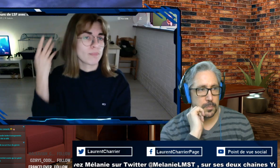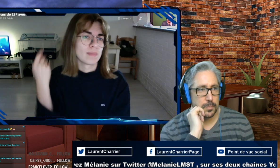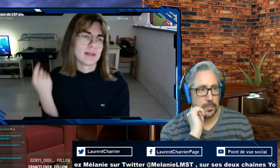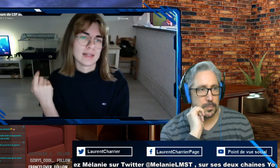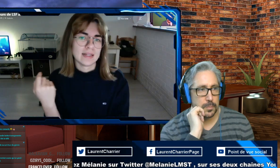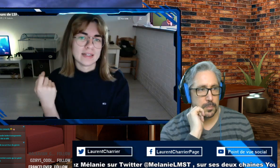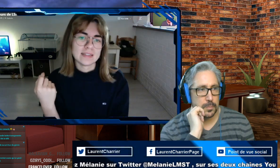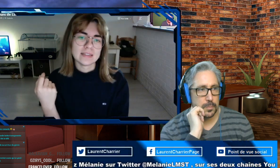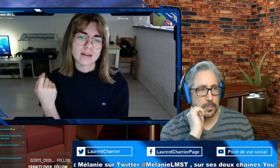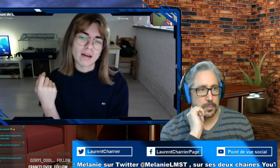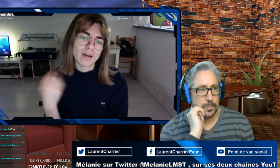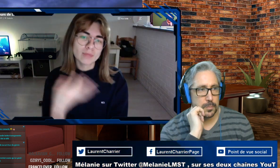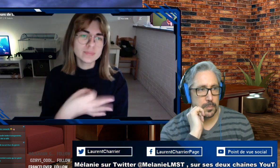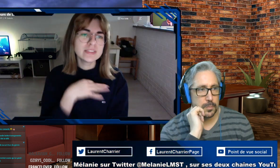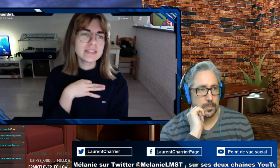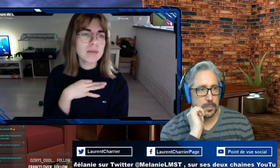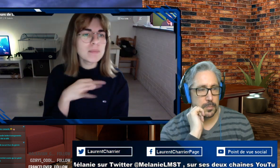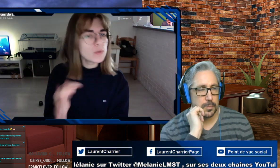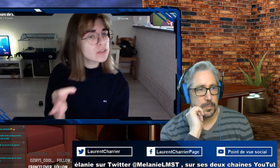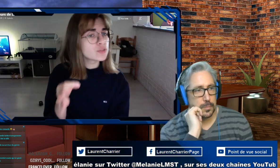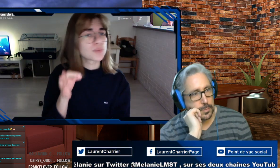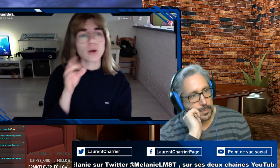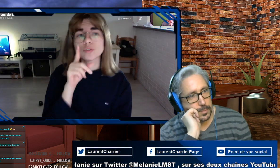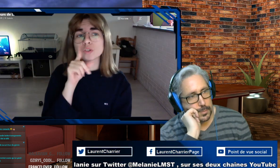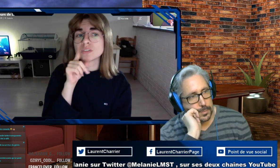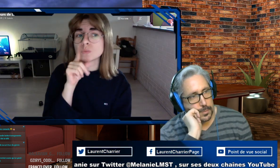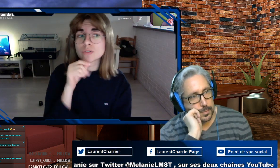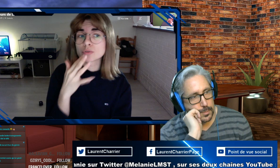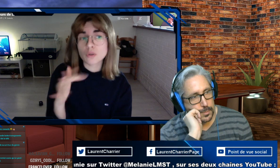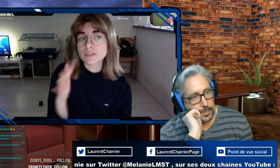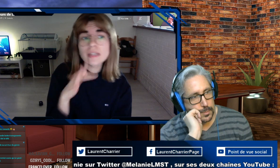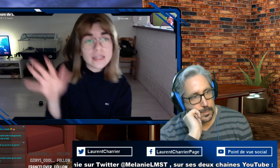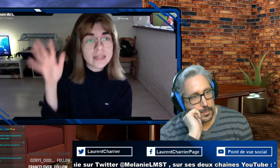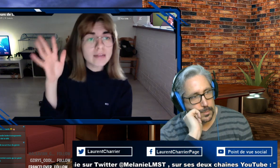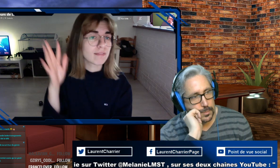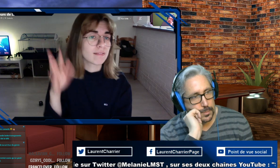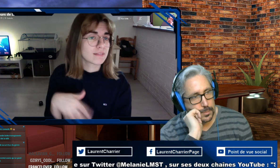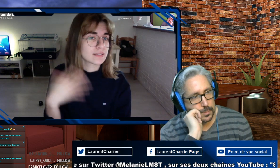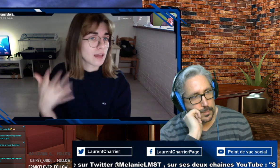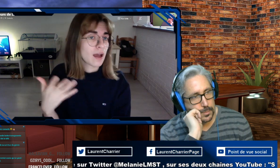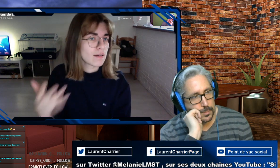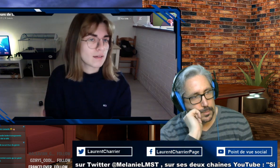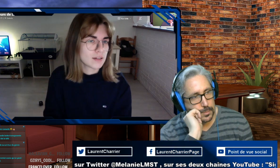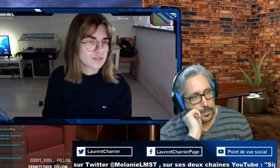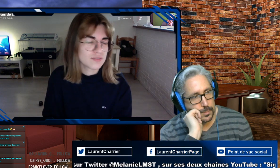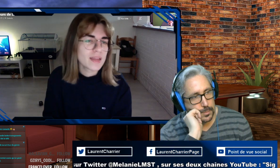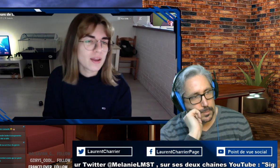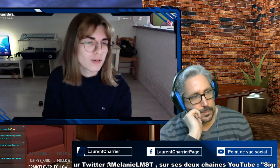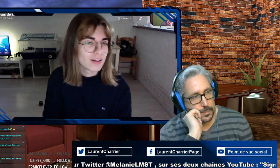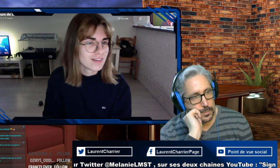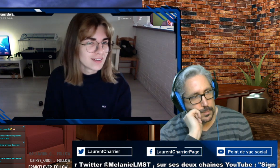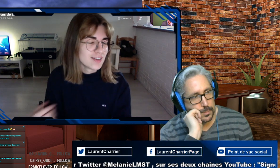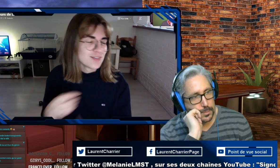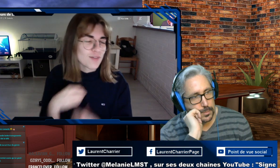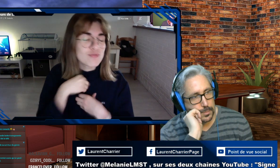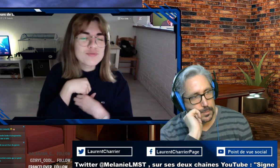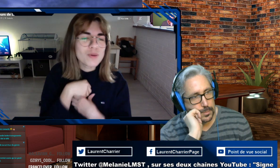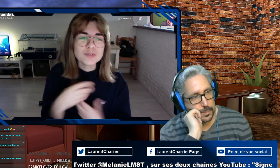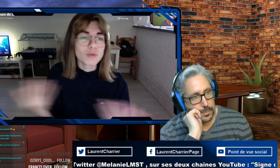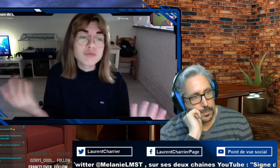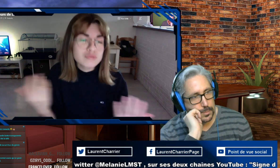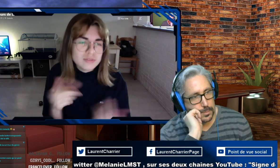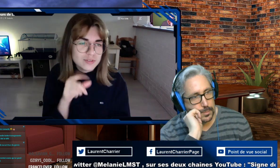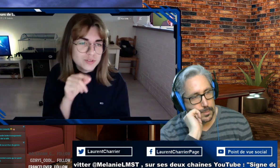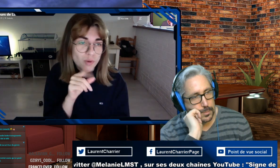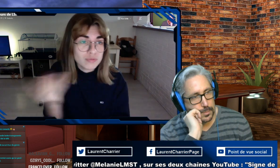implant. Et il me disait, mais oui, tu peux entendre des doigts de chanter, etc. Mais il se demande,